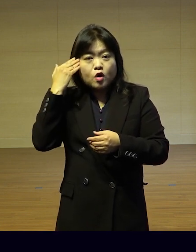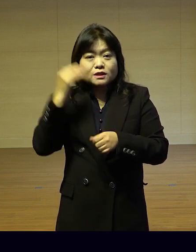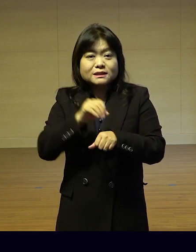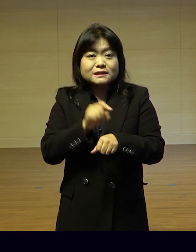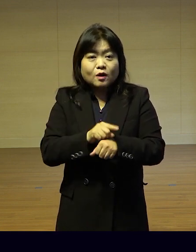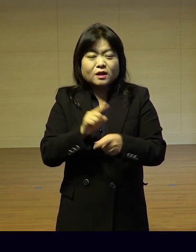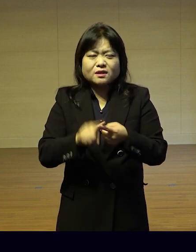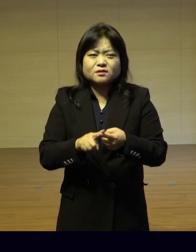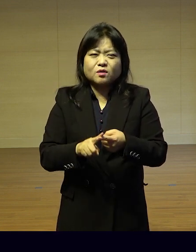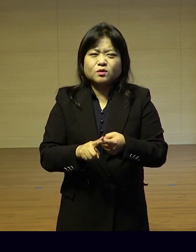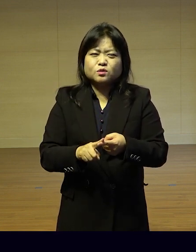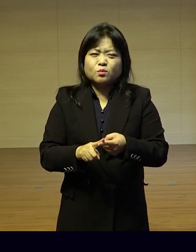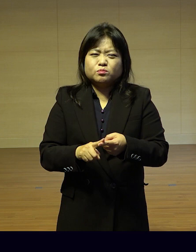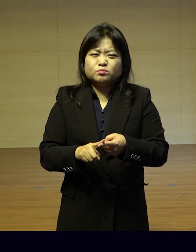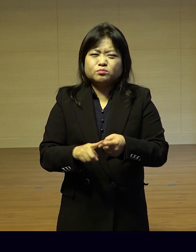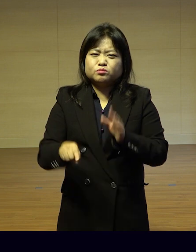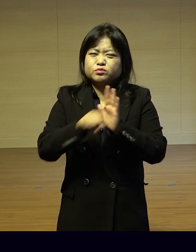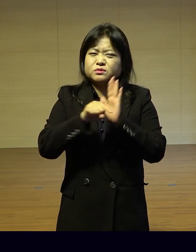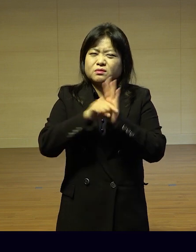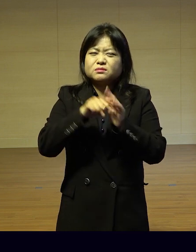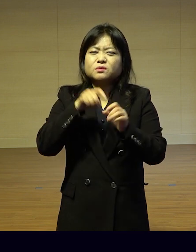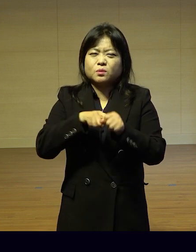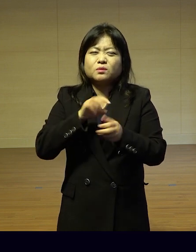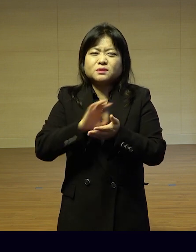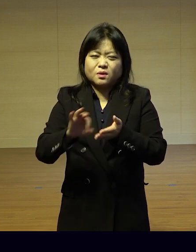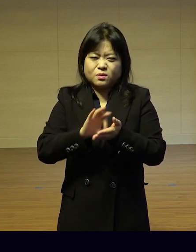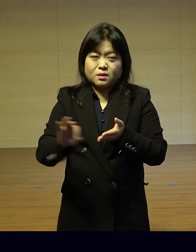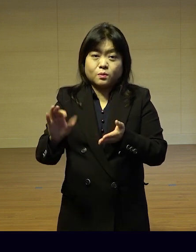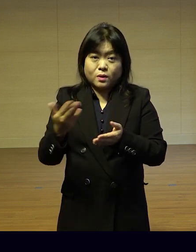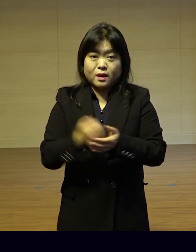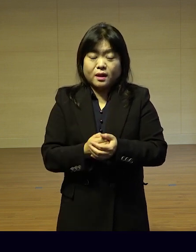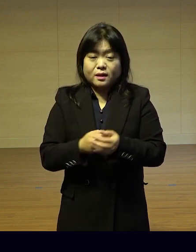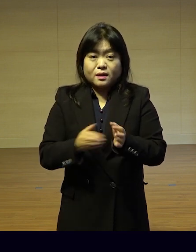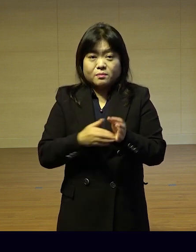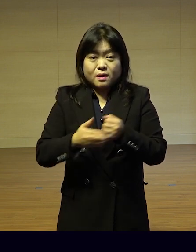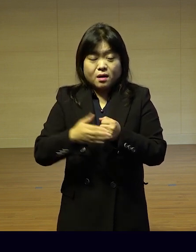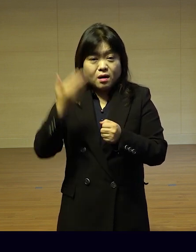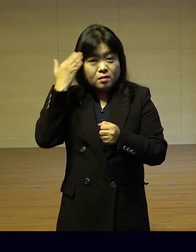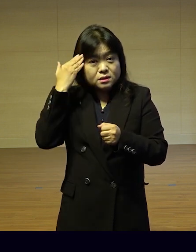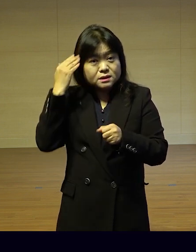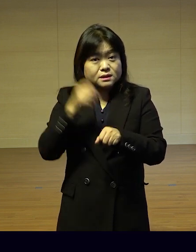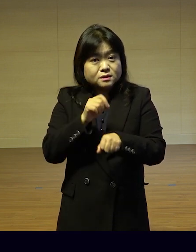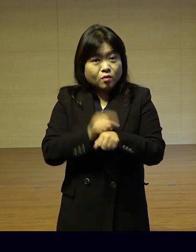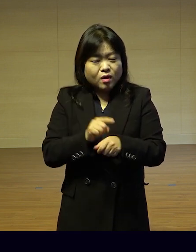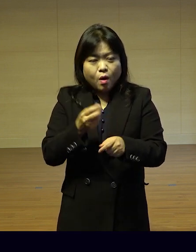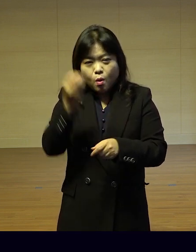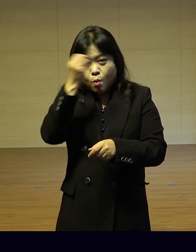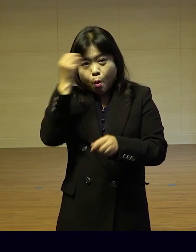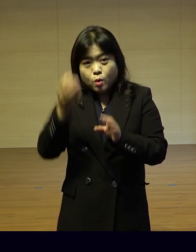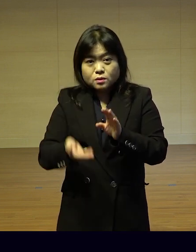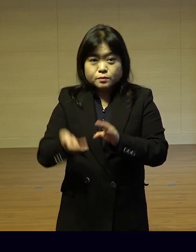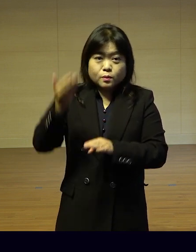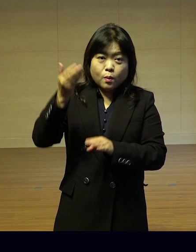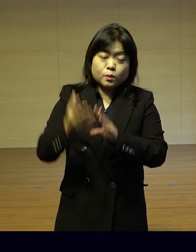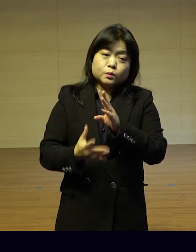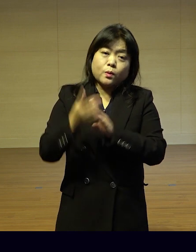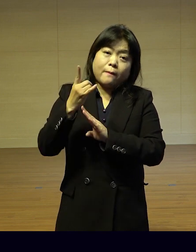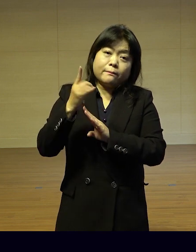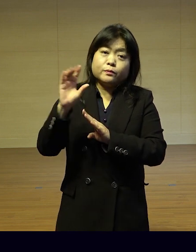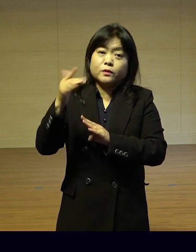경우에 부정적인 의미로 사용하죠. Verstand, Understanding을. 그것이 고차적인 단계로 통합적인 단계로 나가는 것이